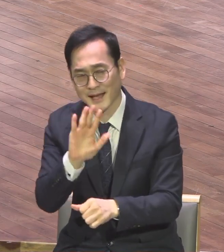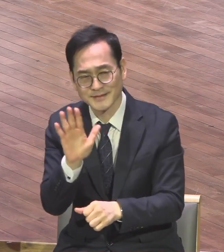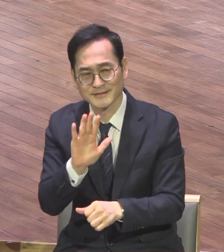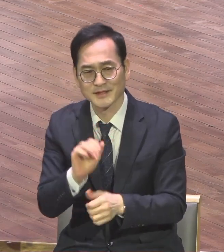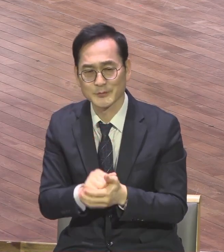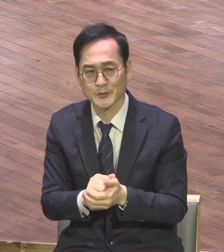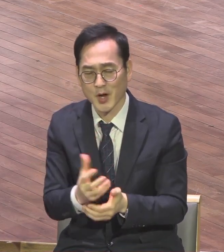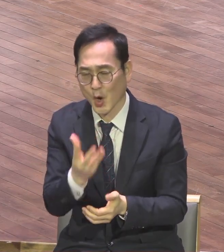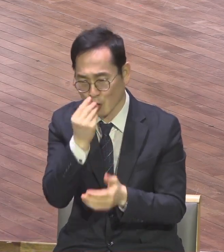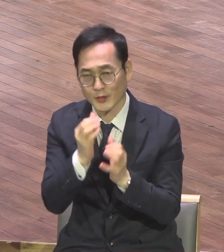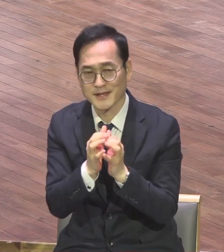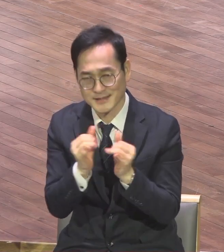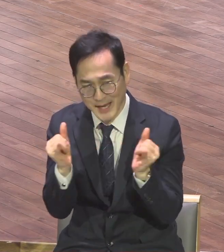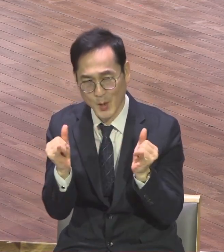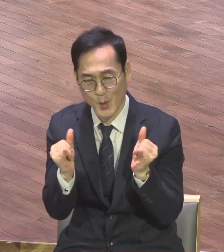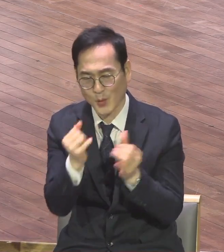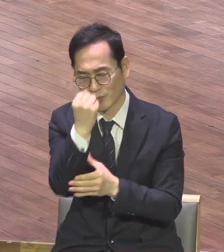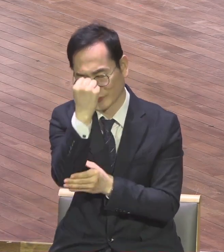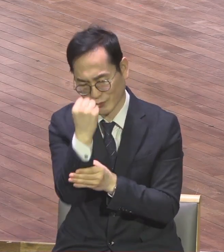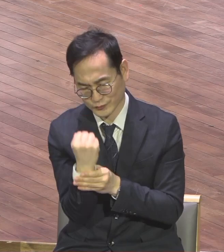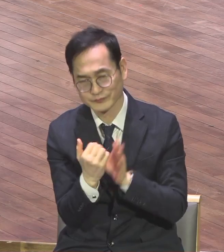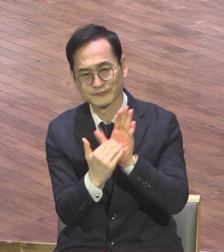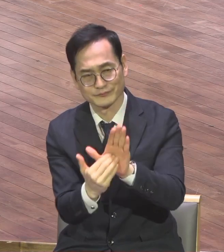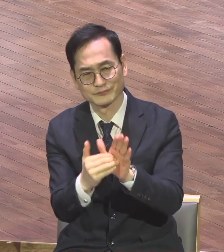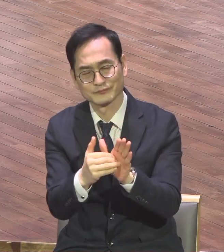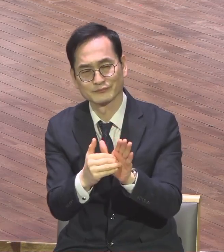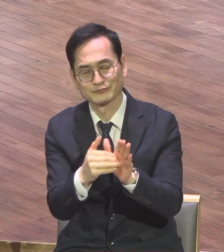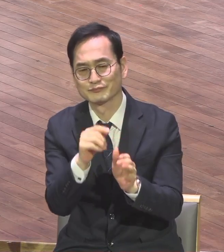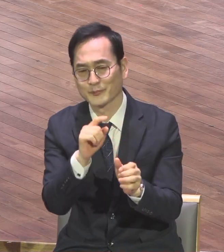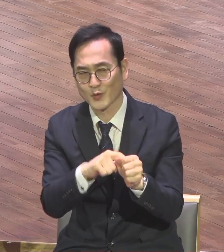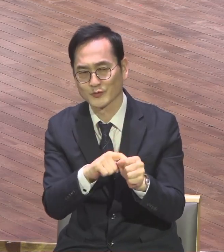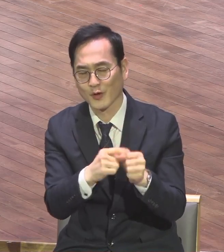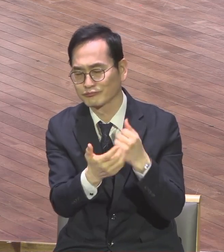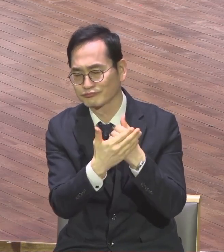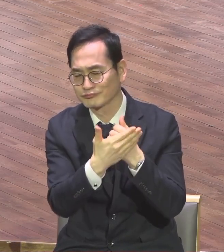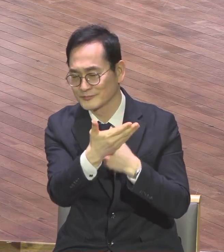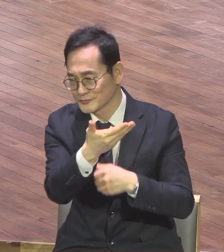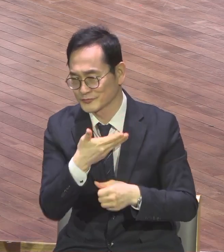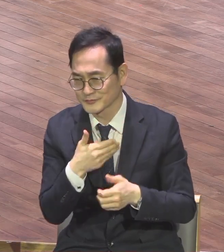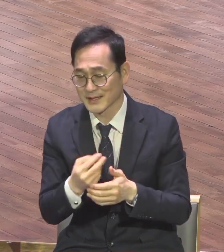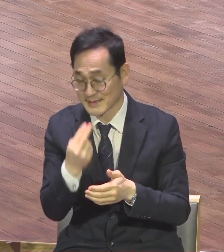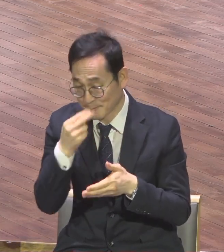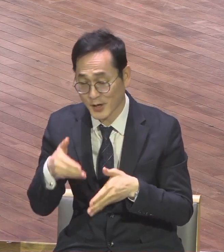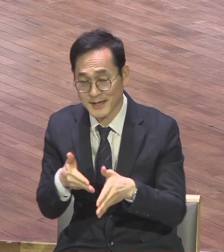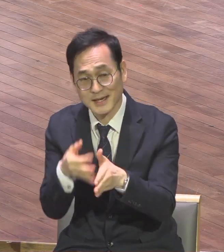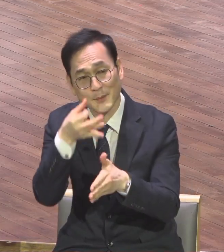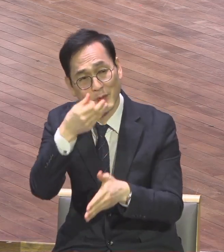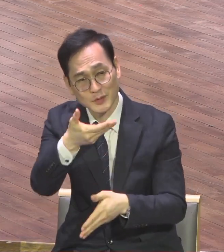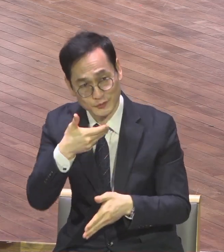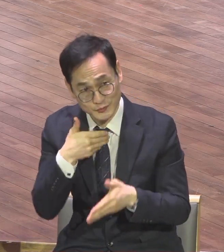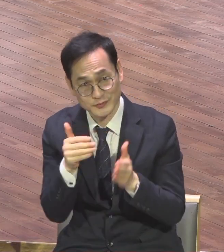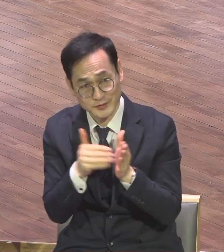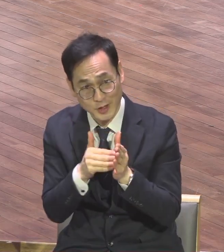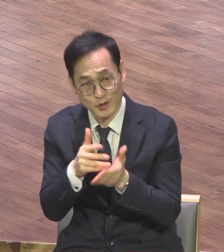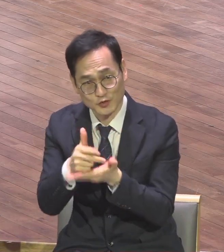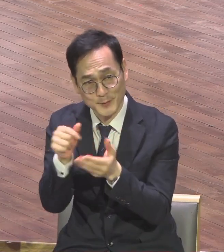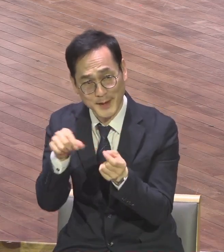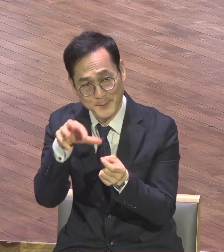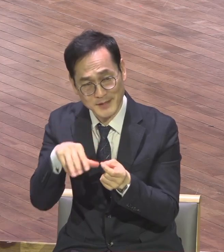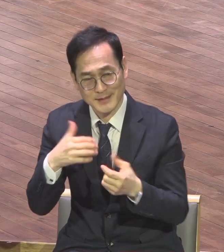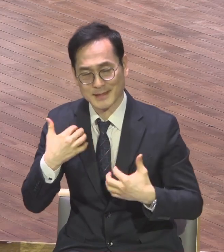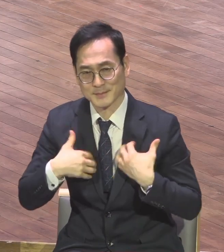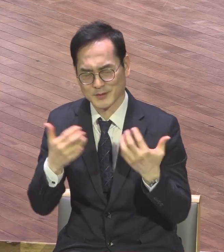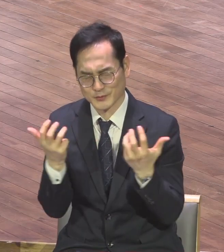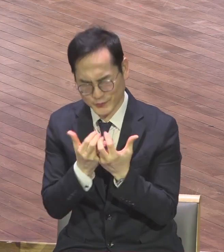주의 거룩한 자로 썩음을 당하지 않게 하실 것임이로다. 주께서 생명의 길을 내게 보이셨으니 주 앞에서 내게